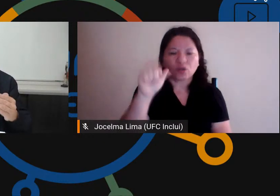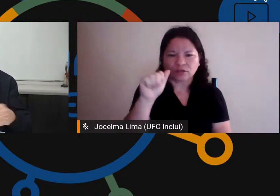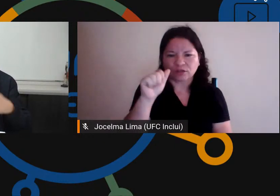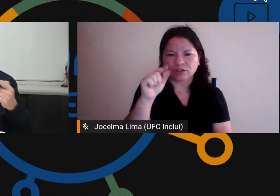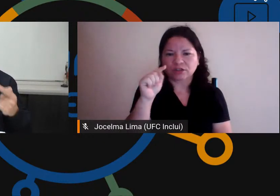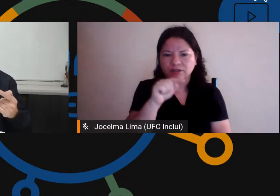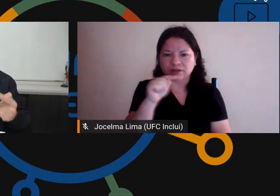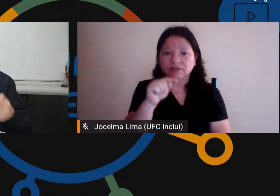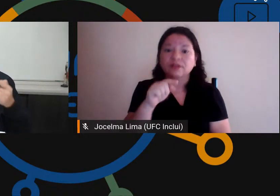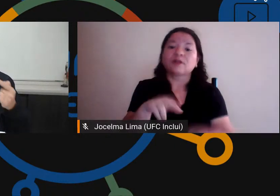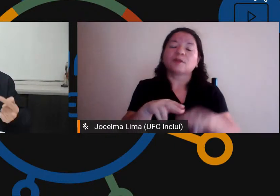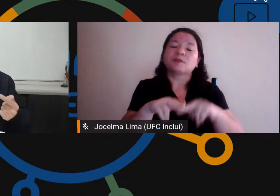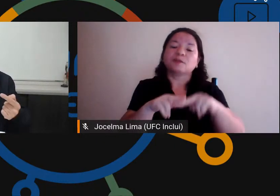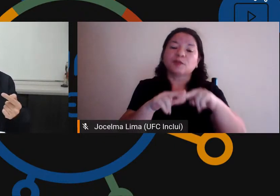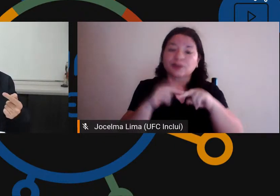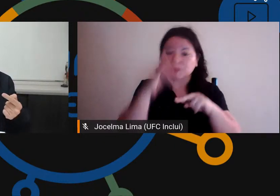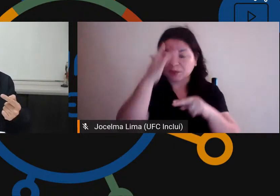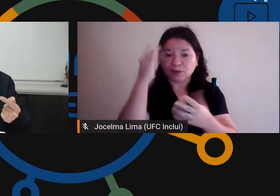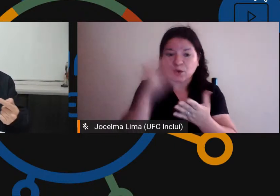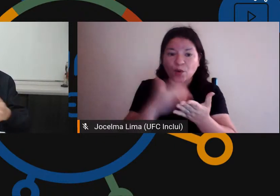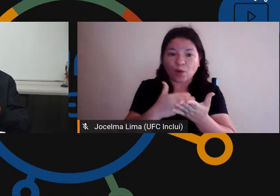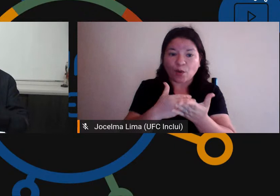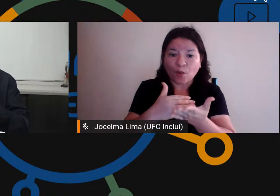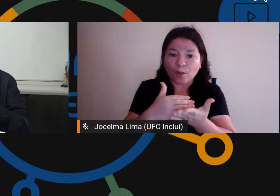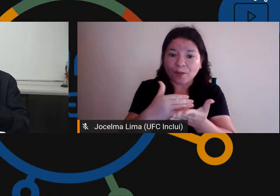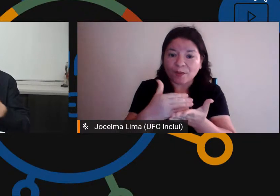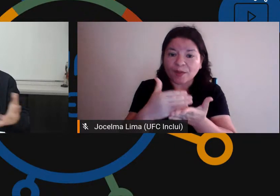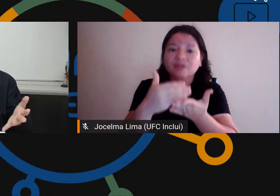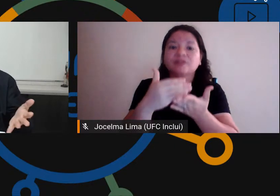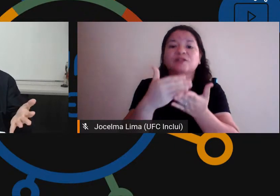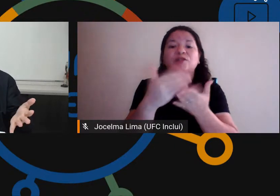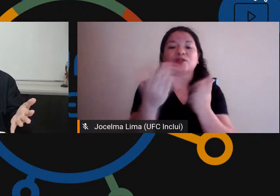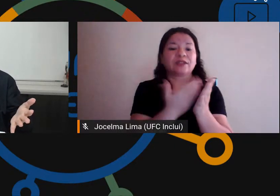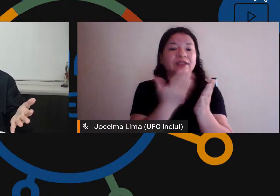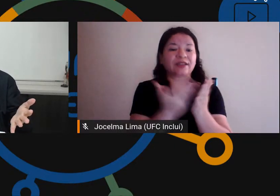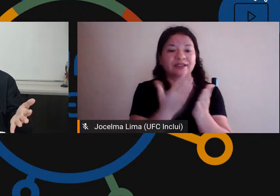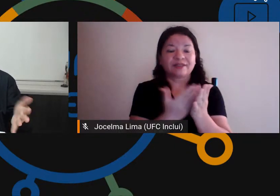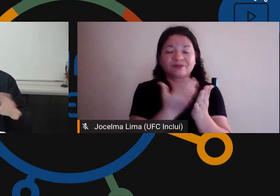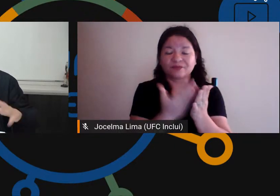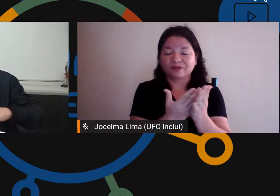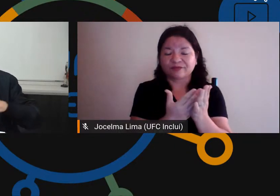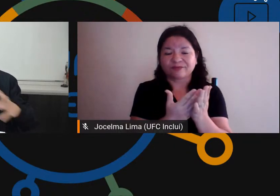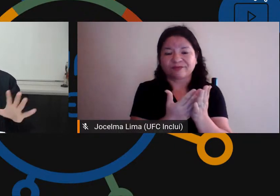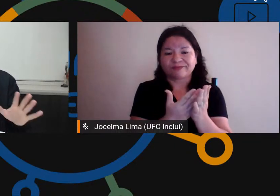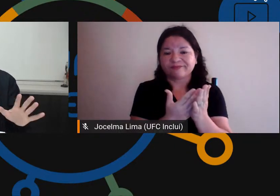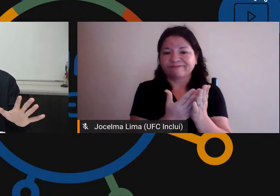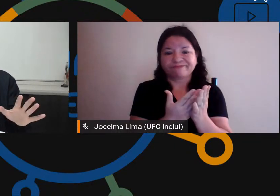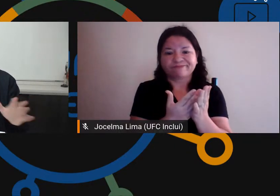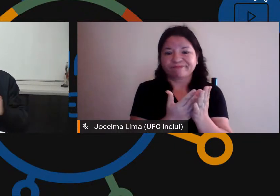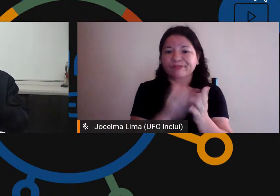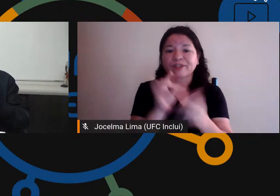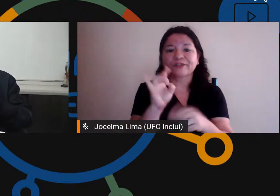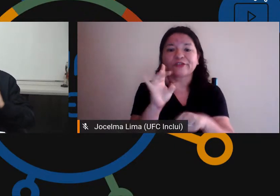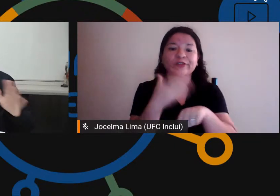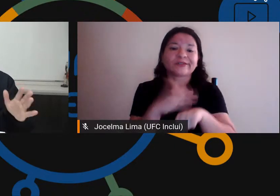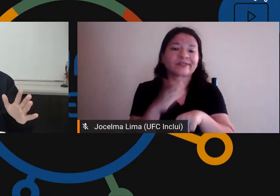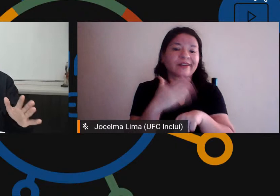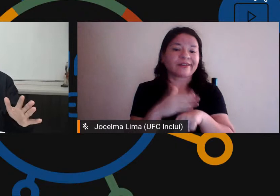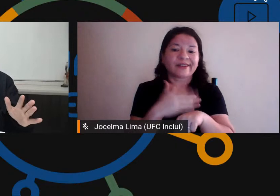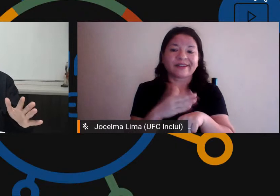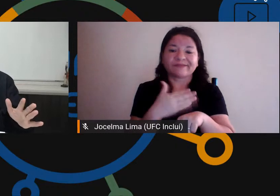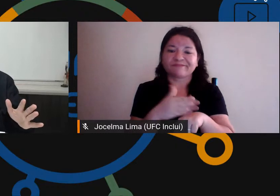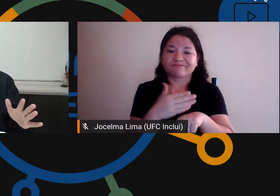que uma pessoa que está no começo, fazer trabalho de revisão da literatura, é enganação. É só para treinar com a literatura, mas não